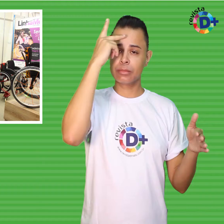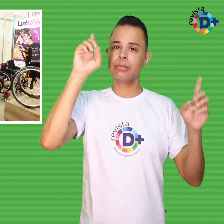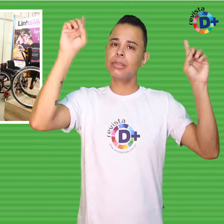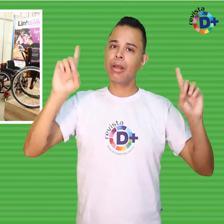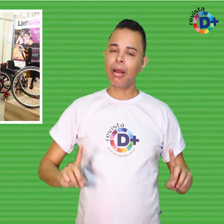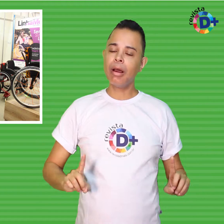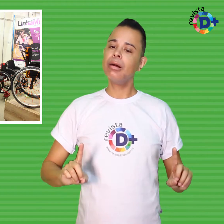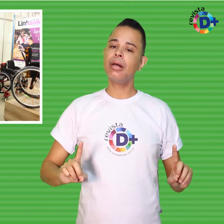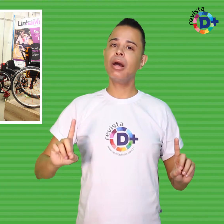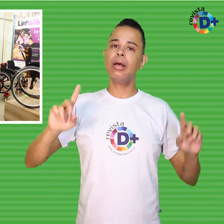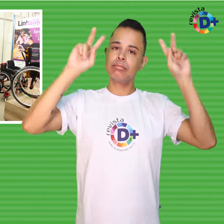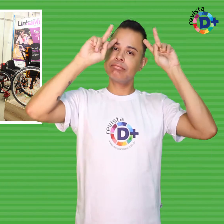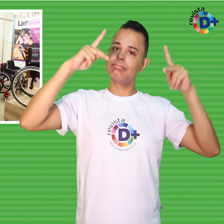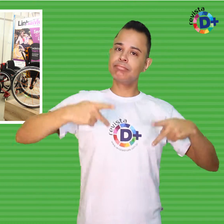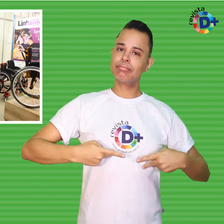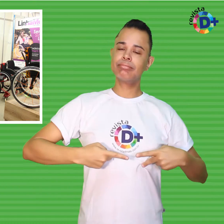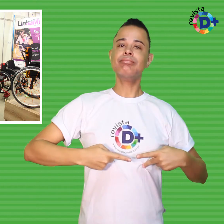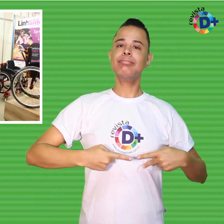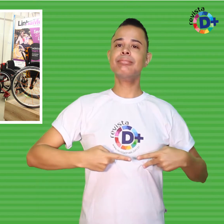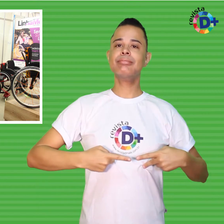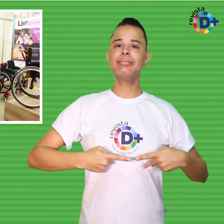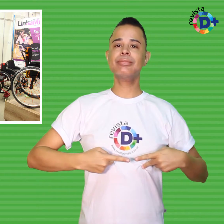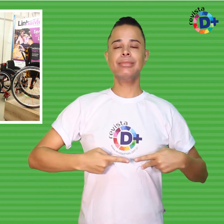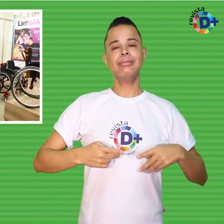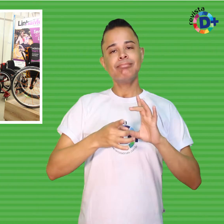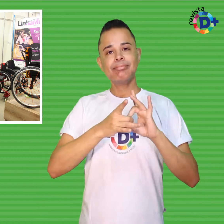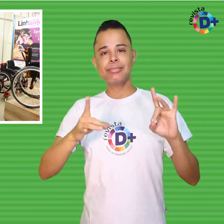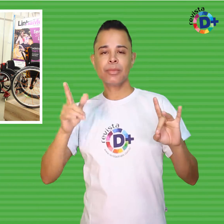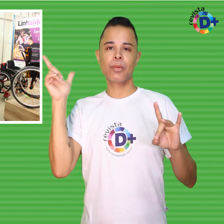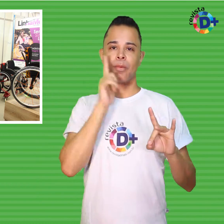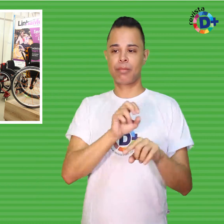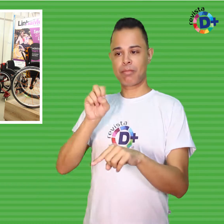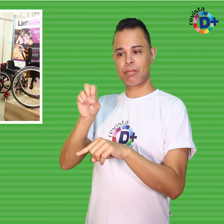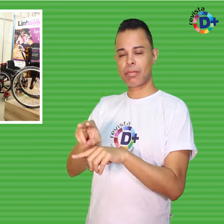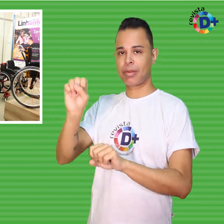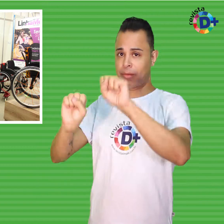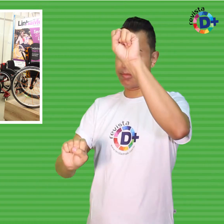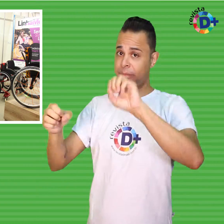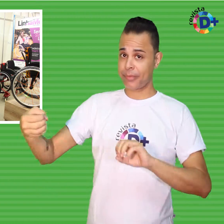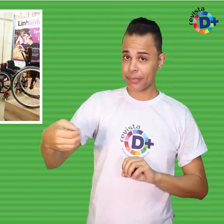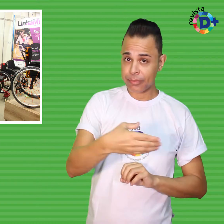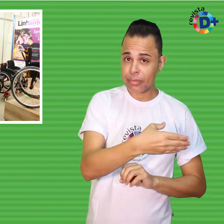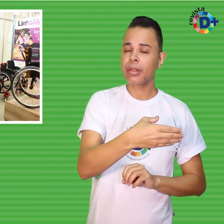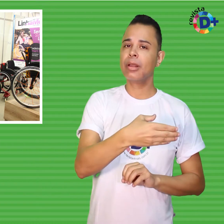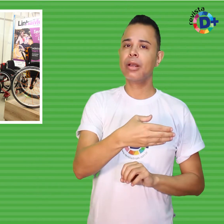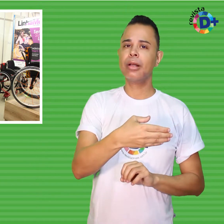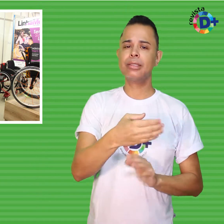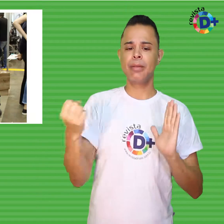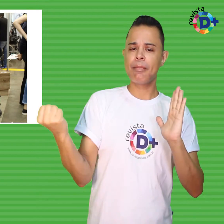resolveu seguir seu próprio caminho então tem experiência na bagagem não só representa diversas